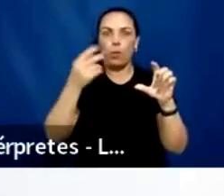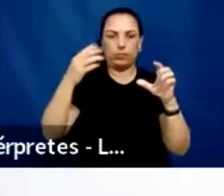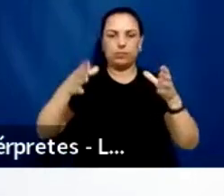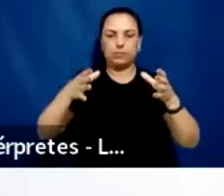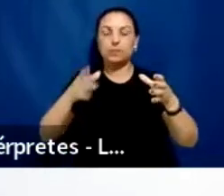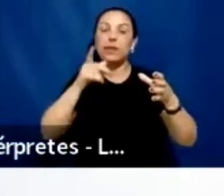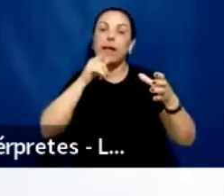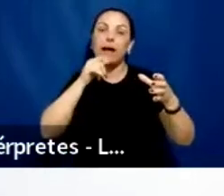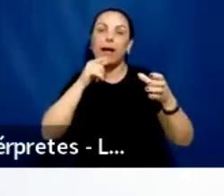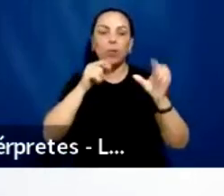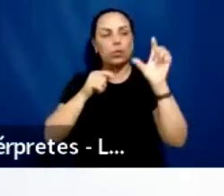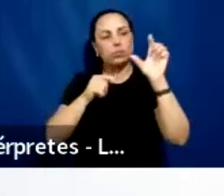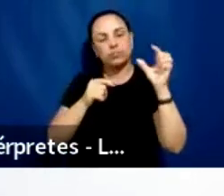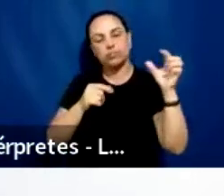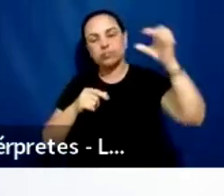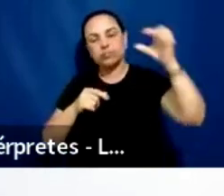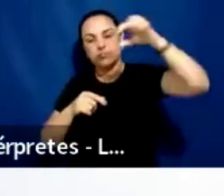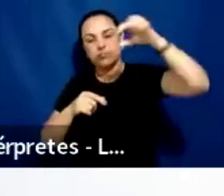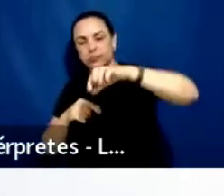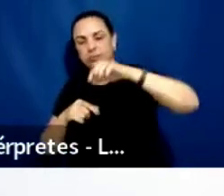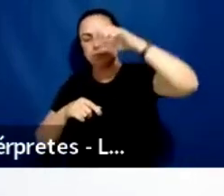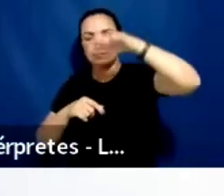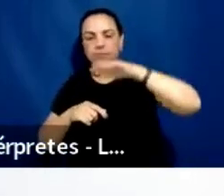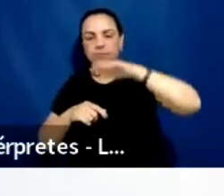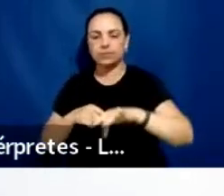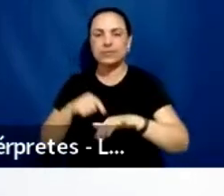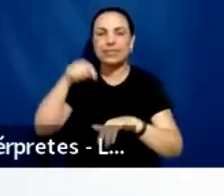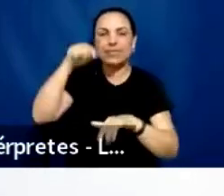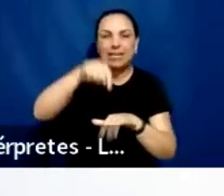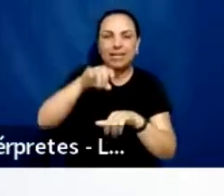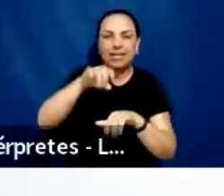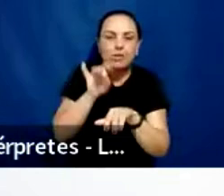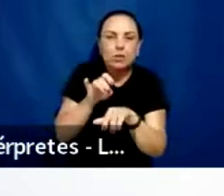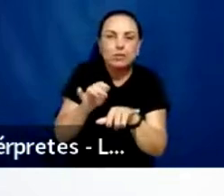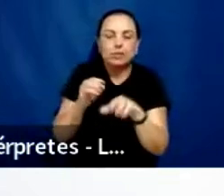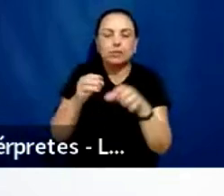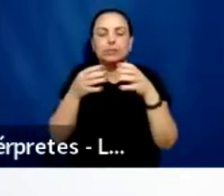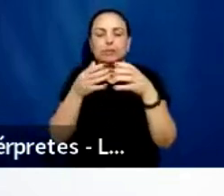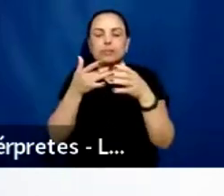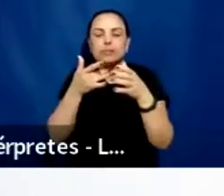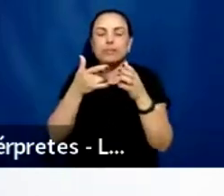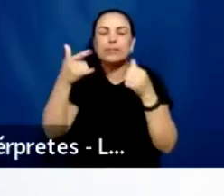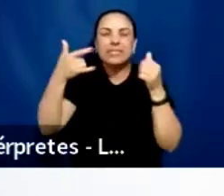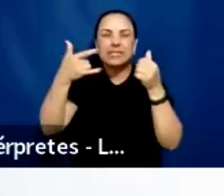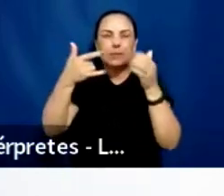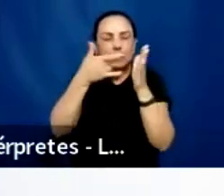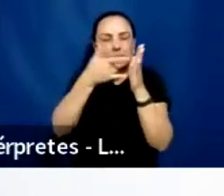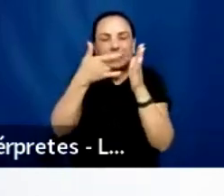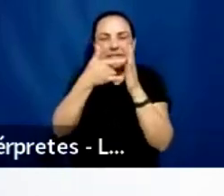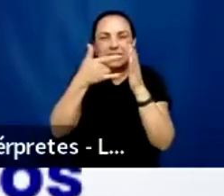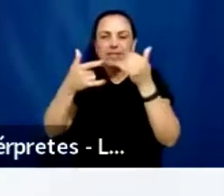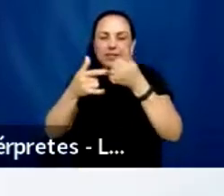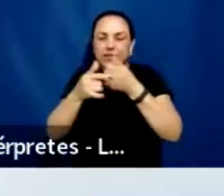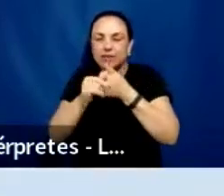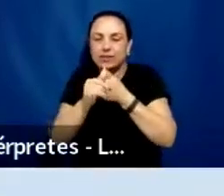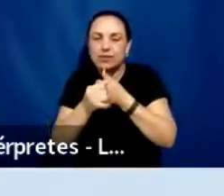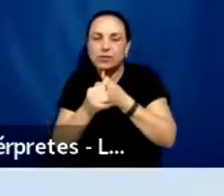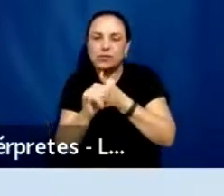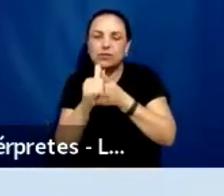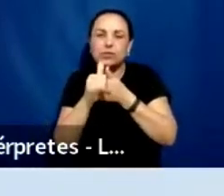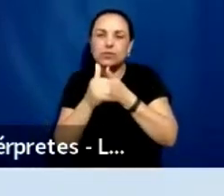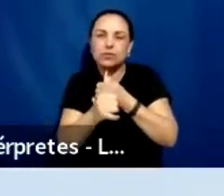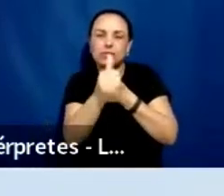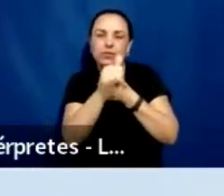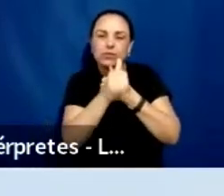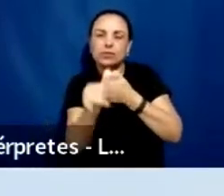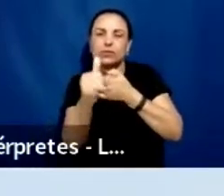com o TOP-H+, vai liberar o cálcio e o magnésio, que são importantíssimos na nossa saúde. Bem, vamos entender